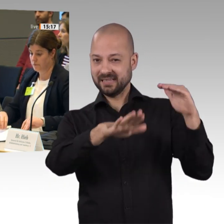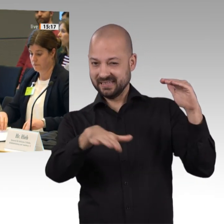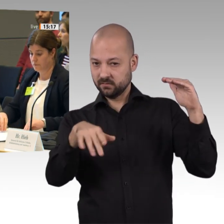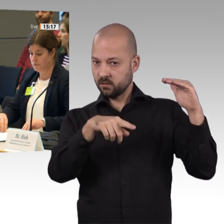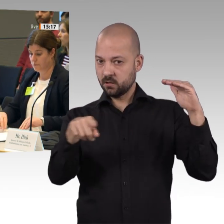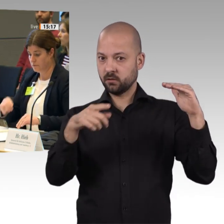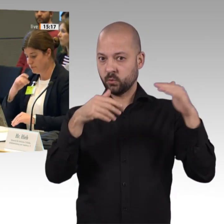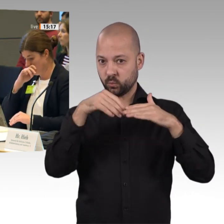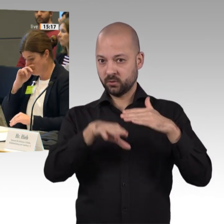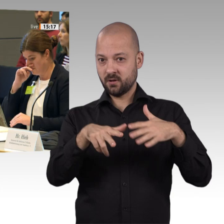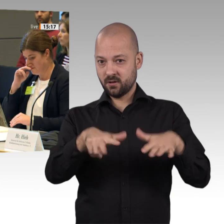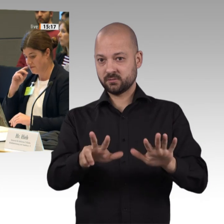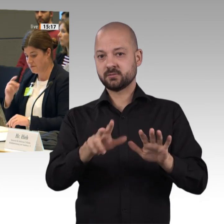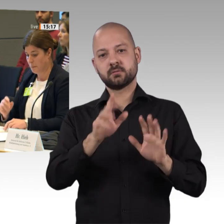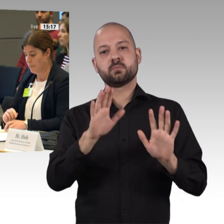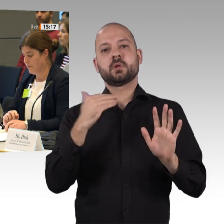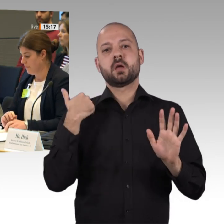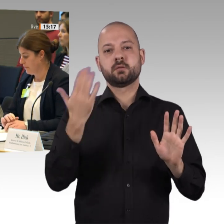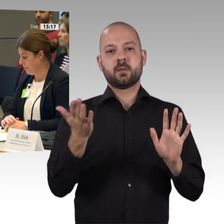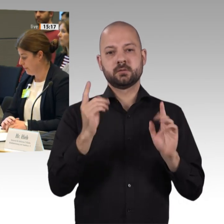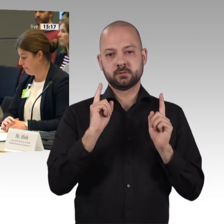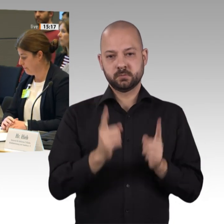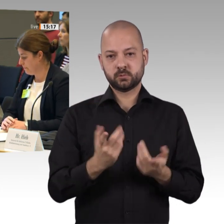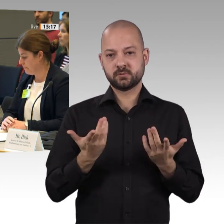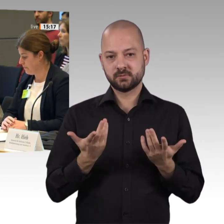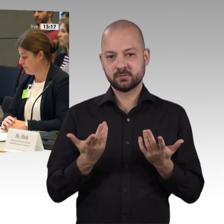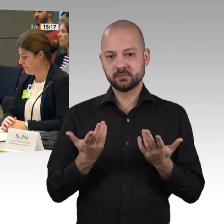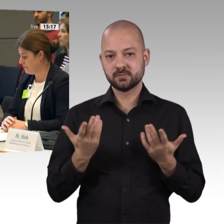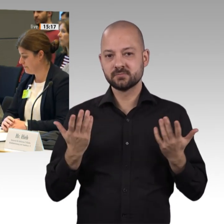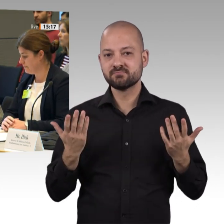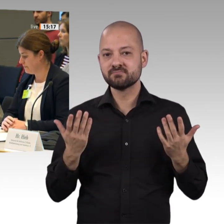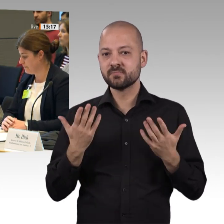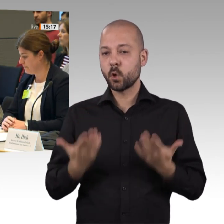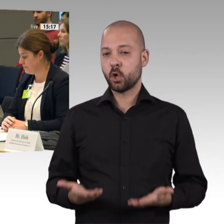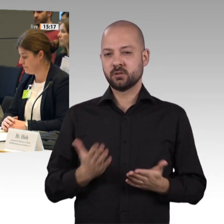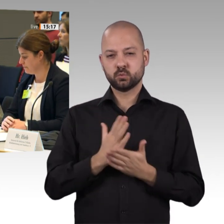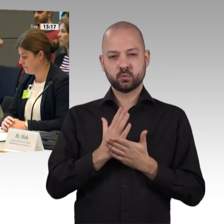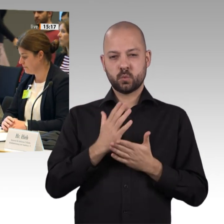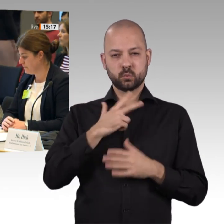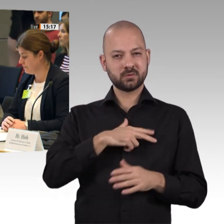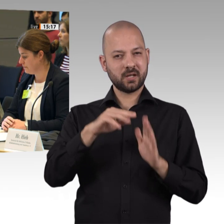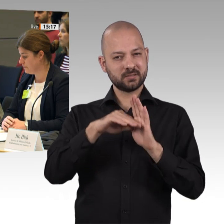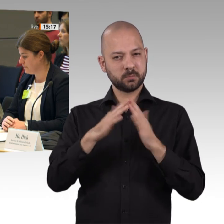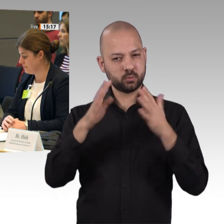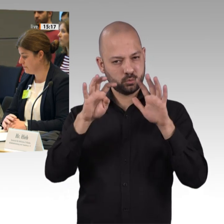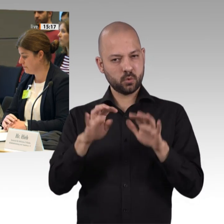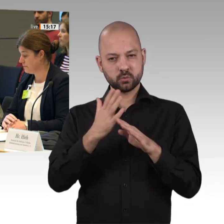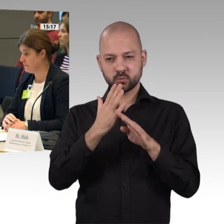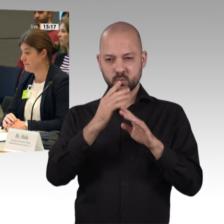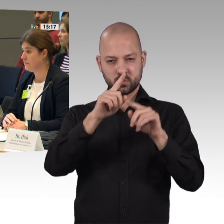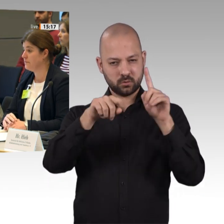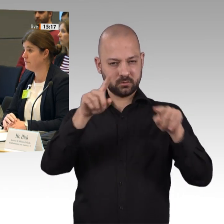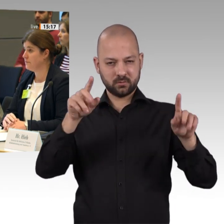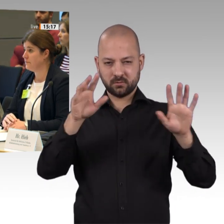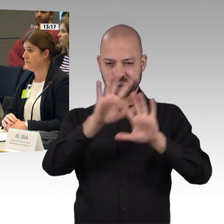Eltern erwachsener Kinder mit Behinderungen ist aus Sicht der freien Wohlfahrtspflege ein richtiger Schritt, weil es sich hierbei um